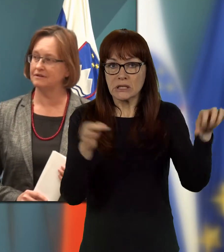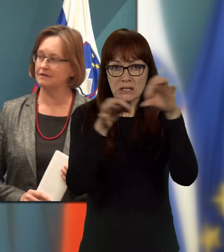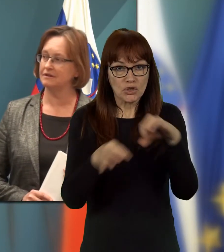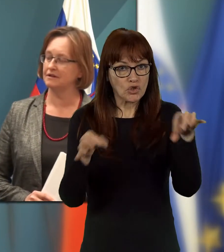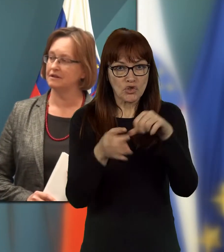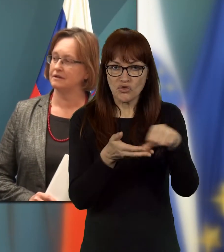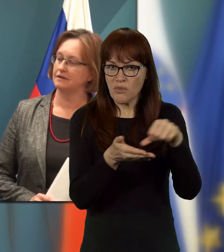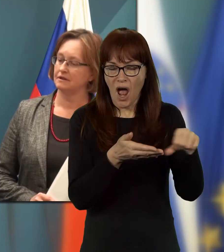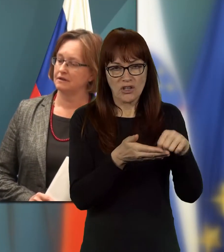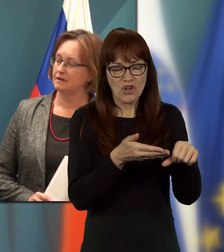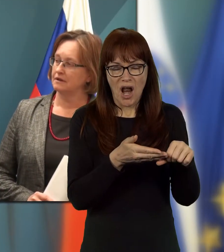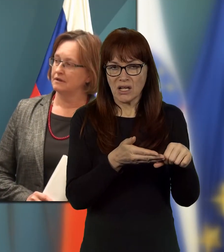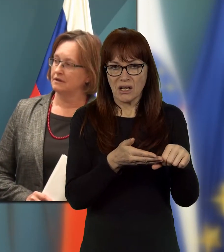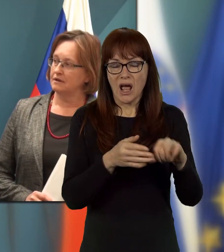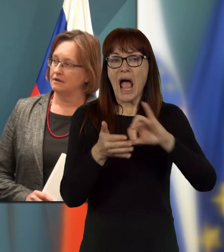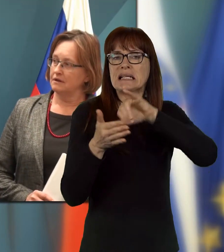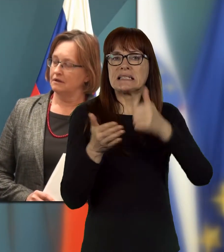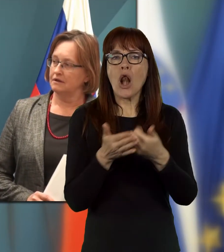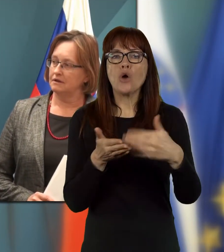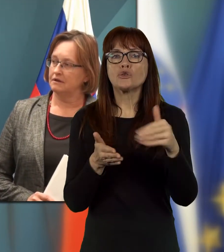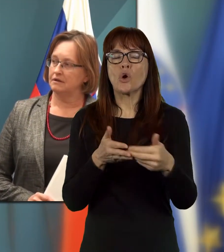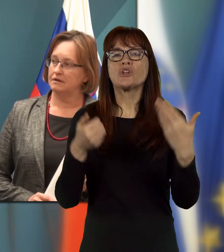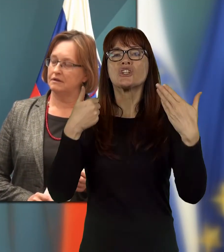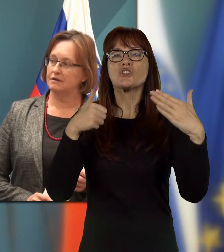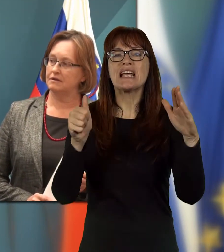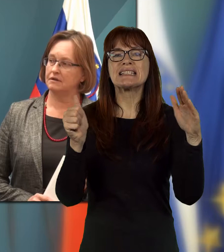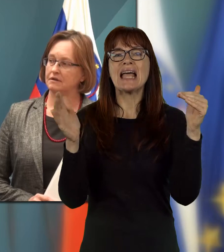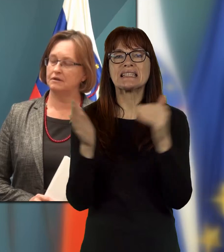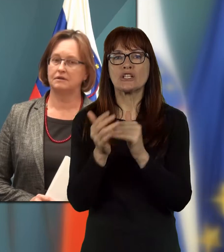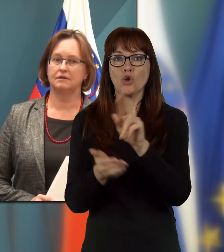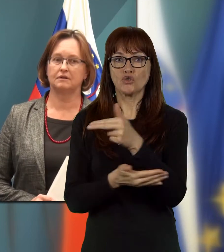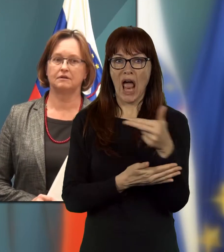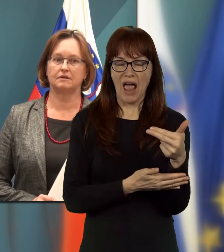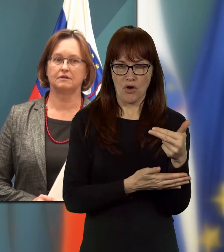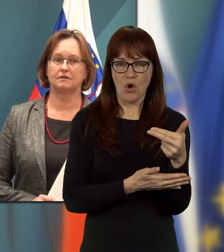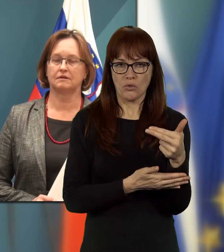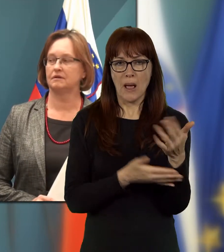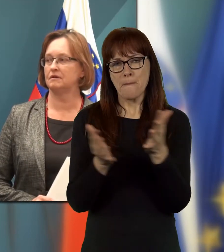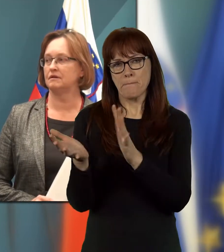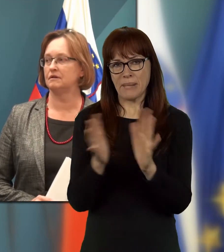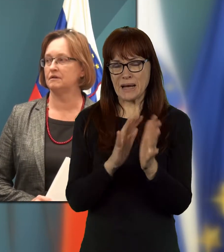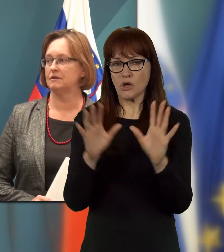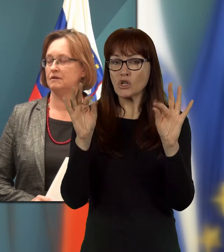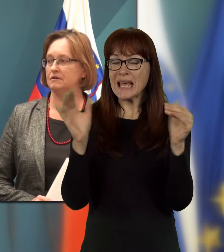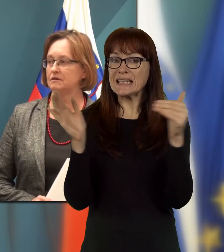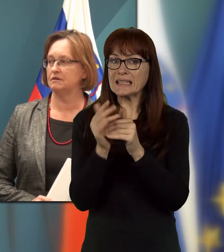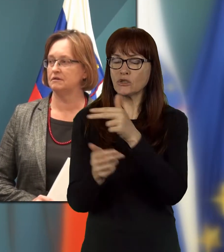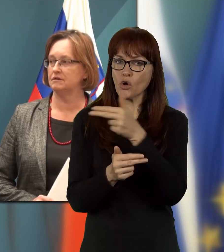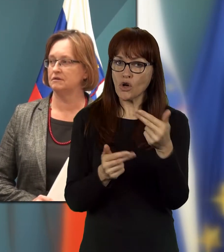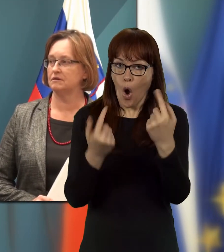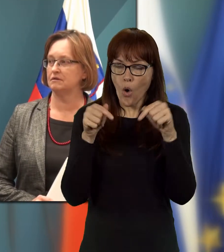nič plačali, je v bistvu celotni strošek 16 000 evrov. približno 10